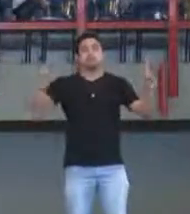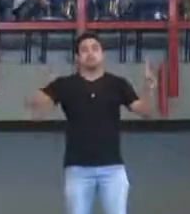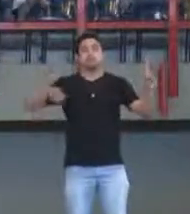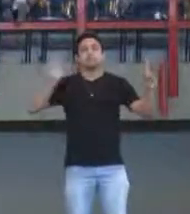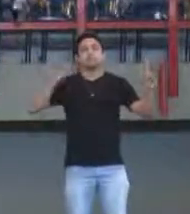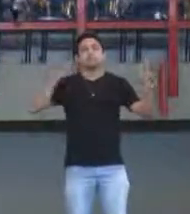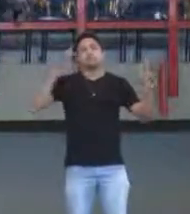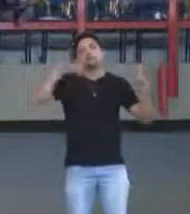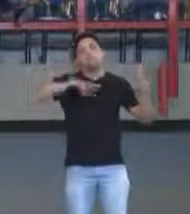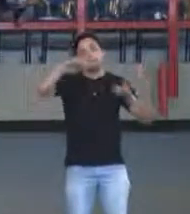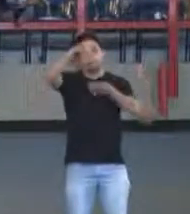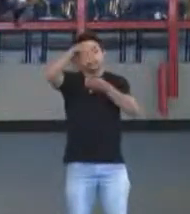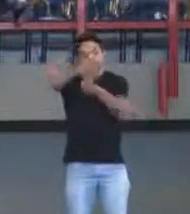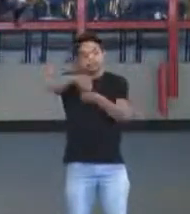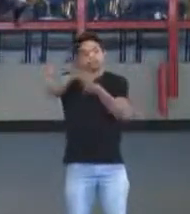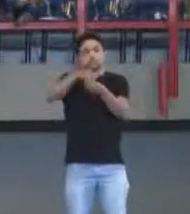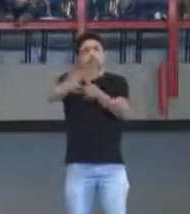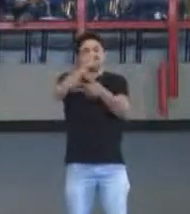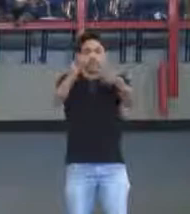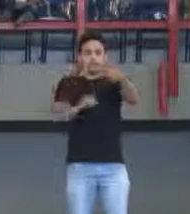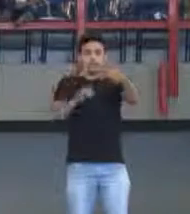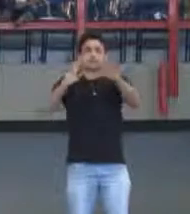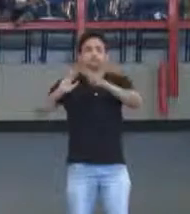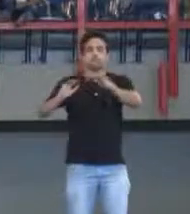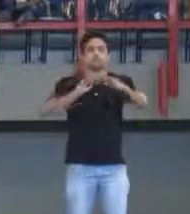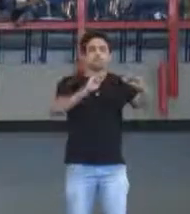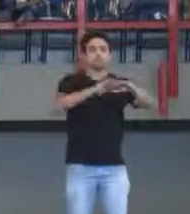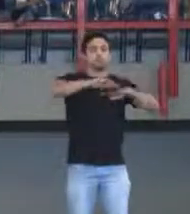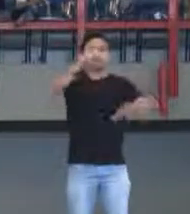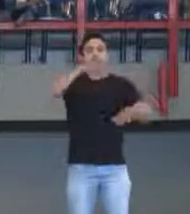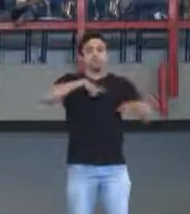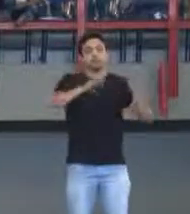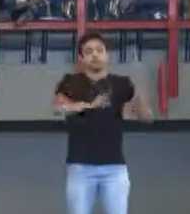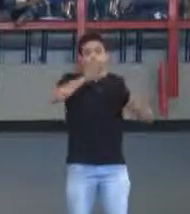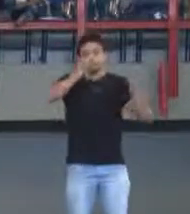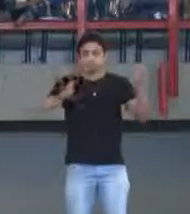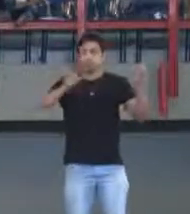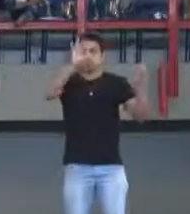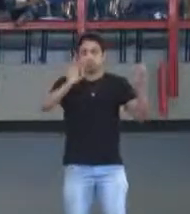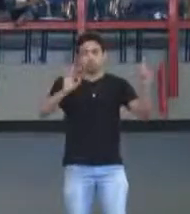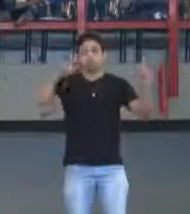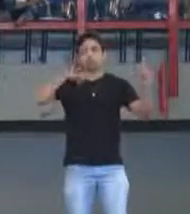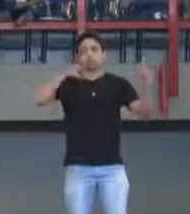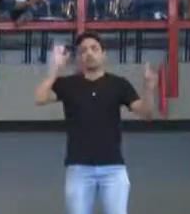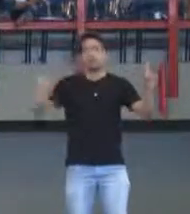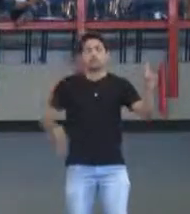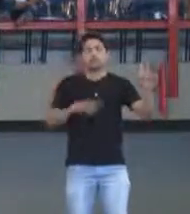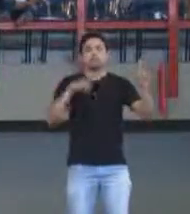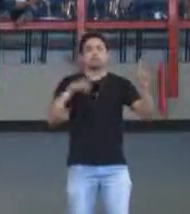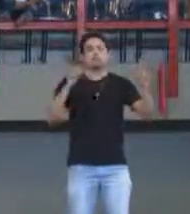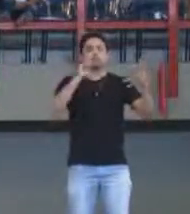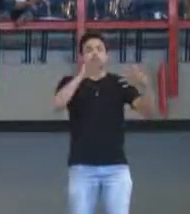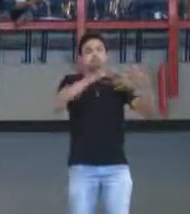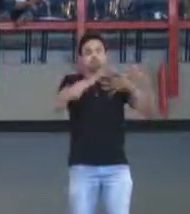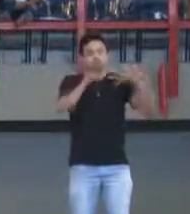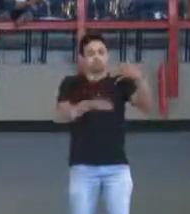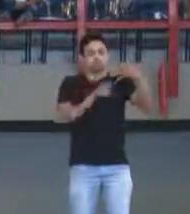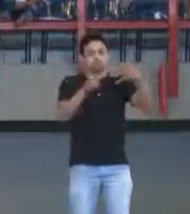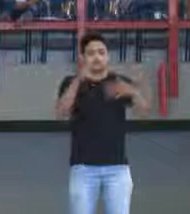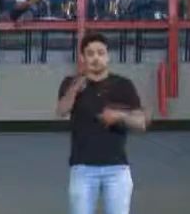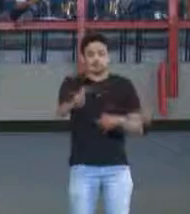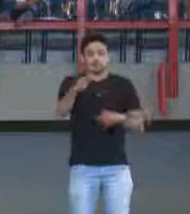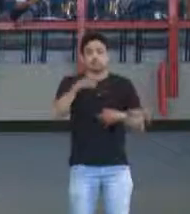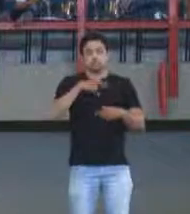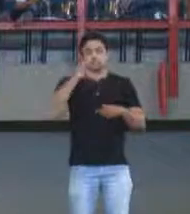mais solicitadas nas questões do Enem, tá bom? Não é à toa que nós temos lá a área 7, que cobra basicamente